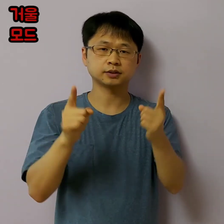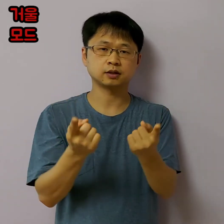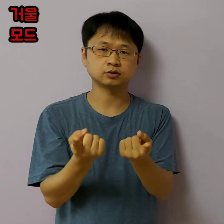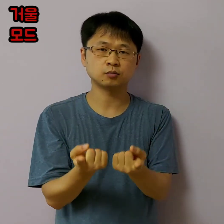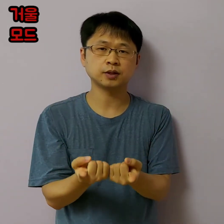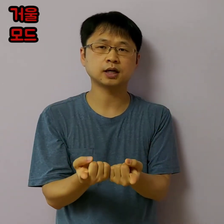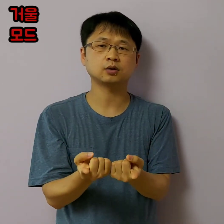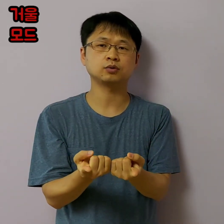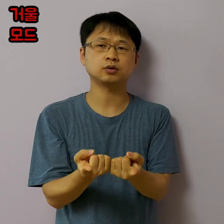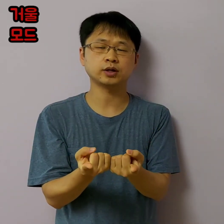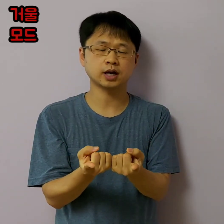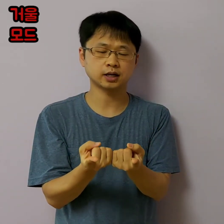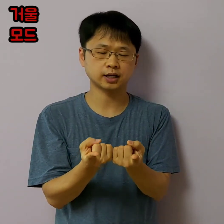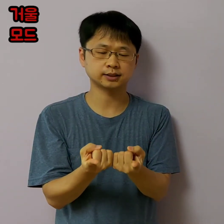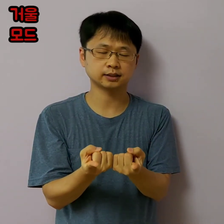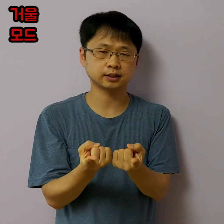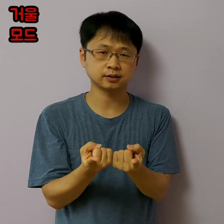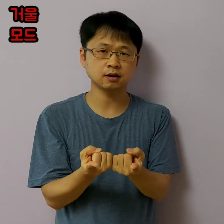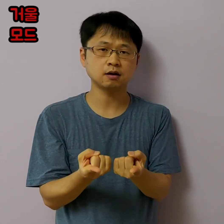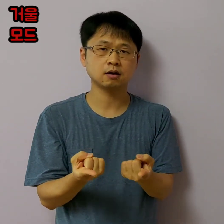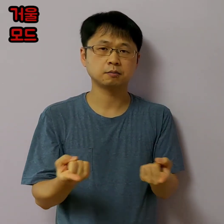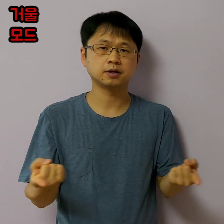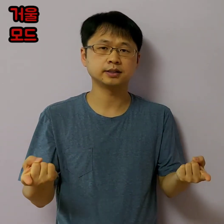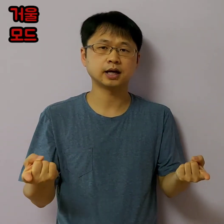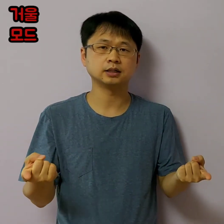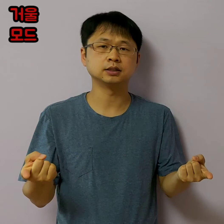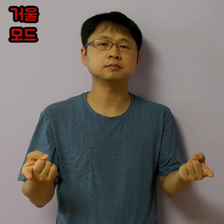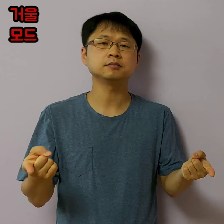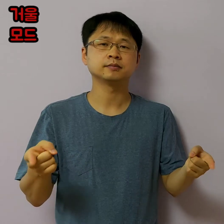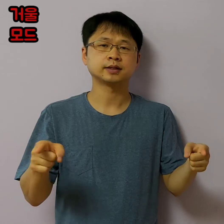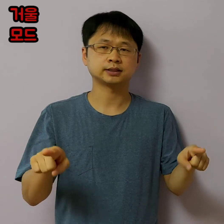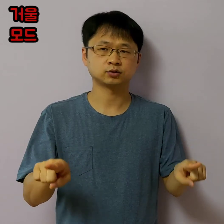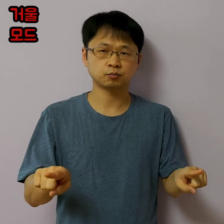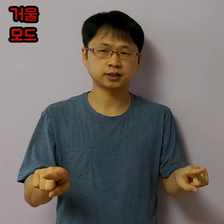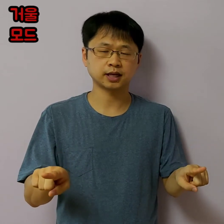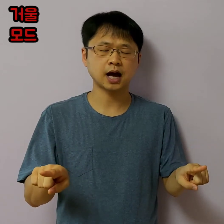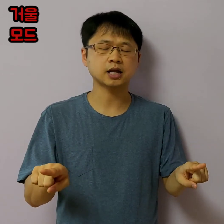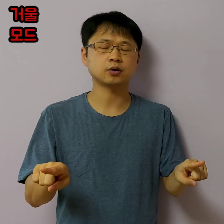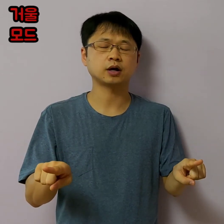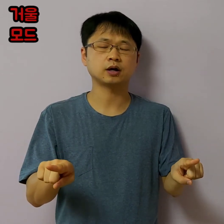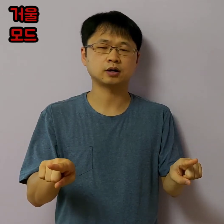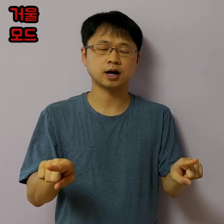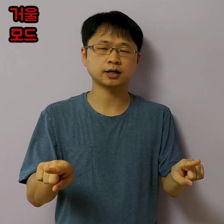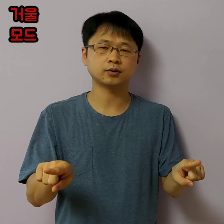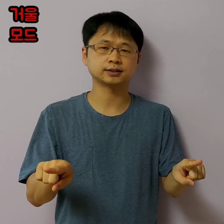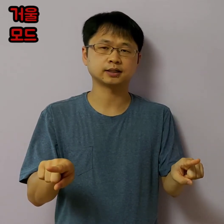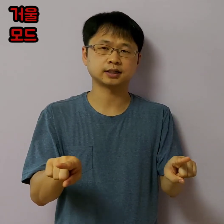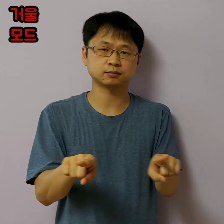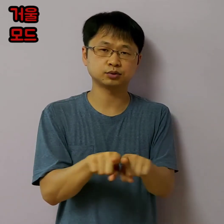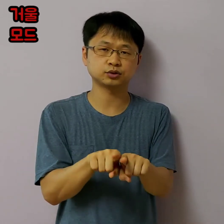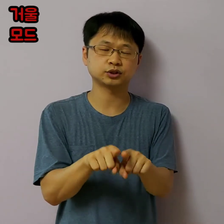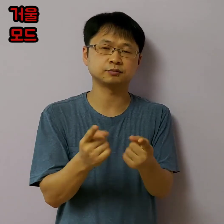펴서 손바닥이 위로 향하게 한 상태에서 벌린 다음 다시 손바닥이 아래로 한 상태에서